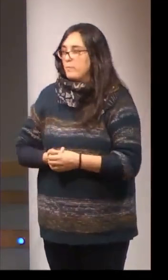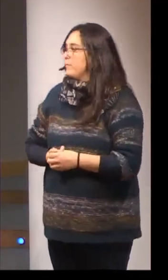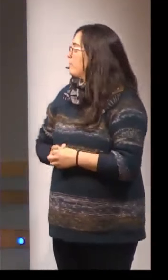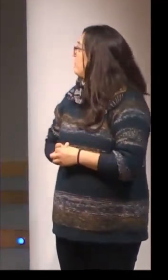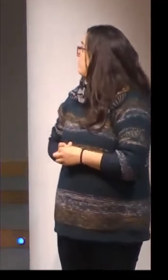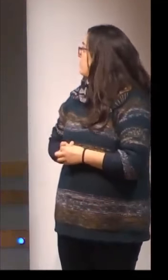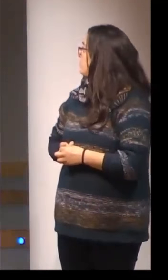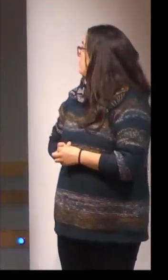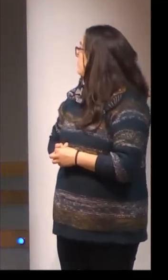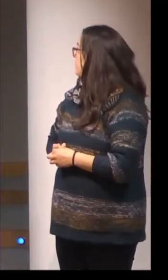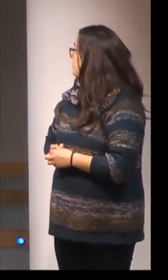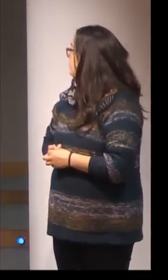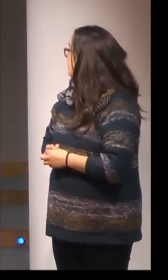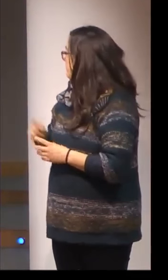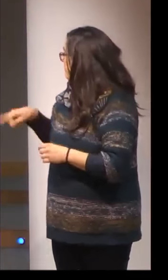bilingüe.